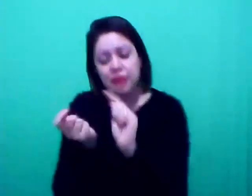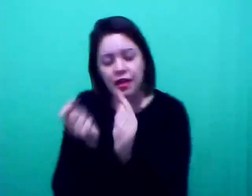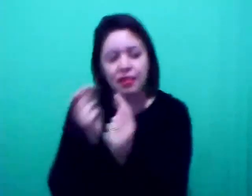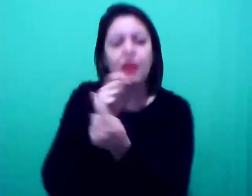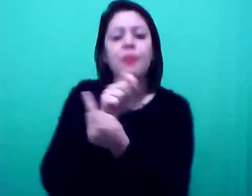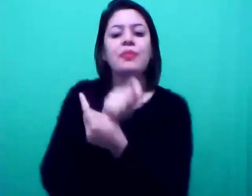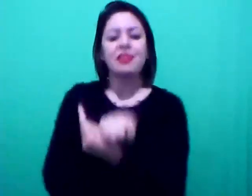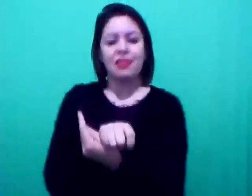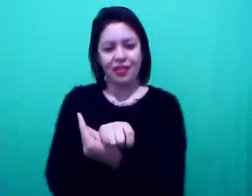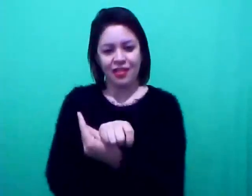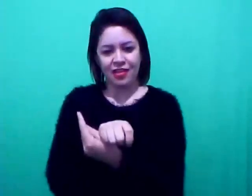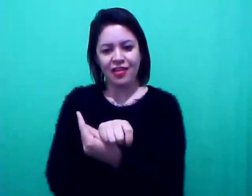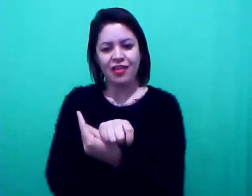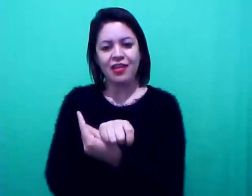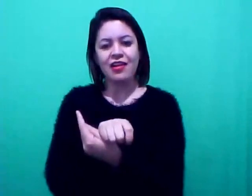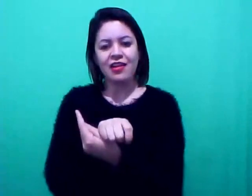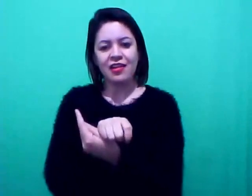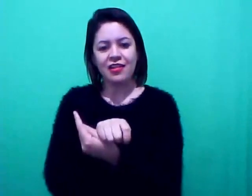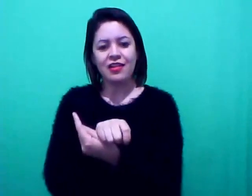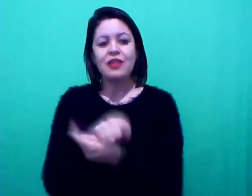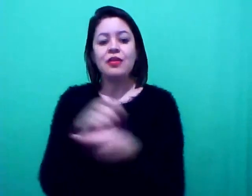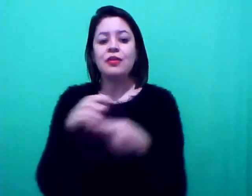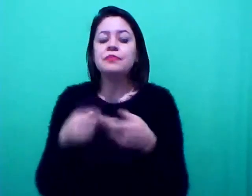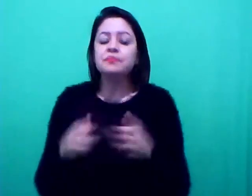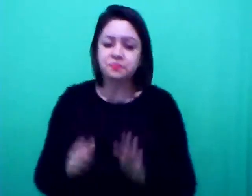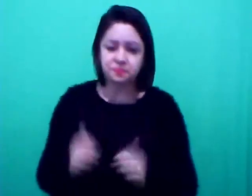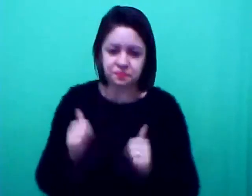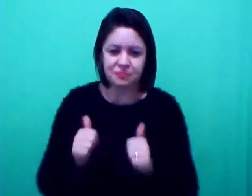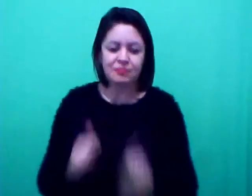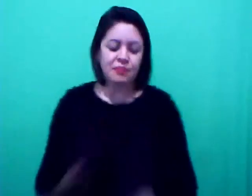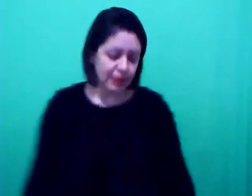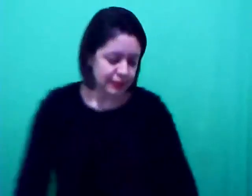precisa desses materiais que são adaptados.